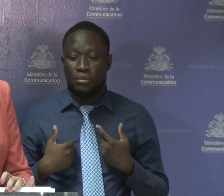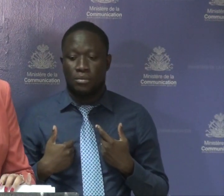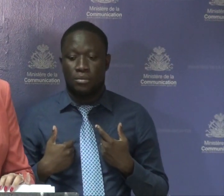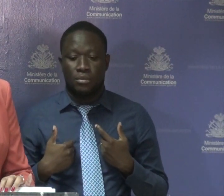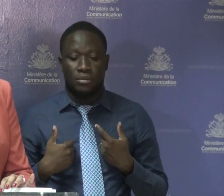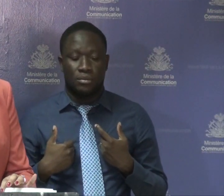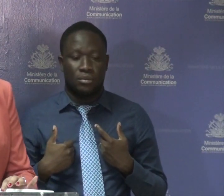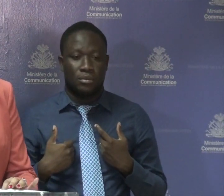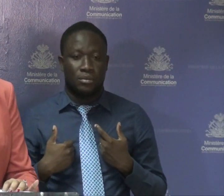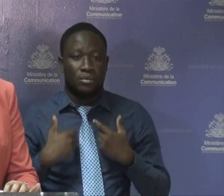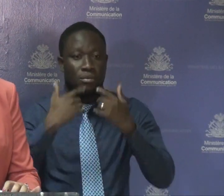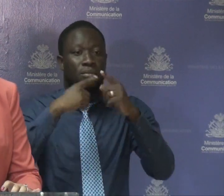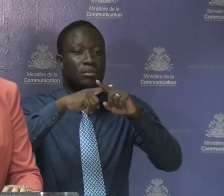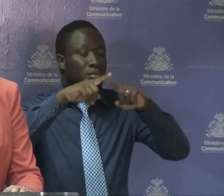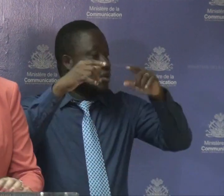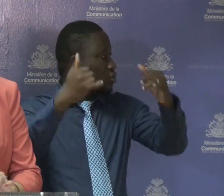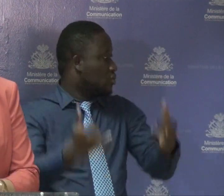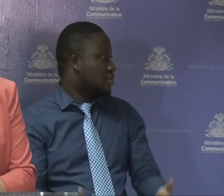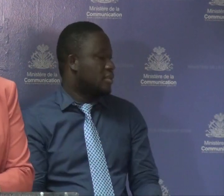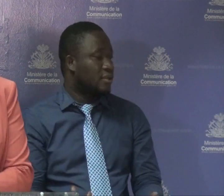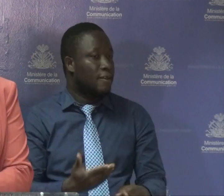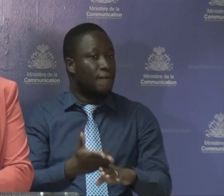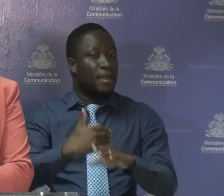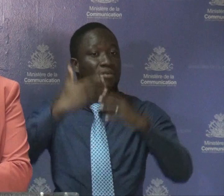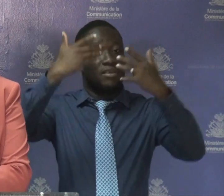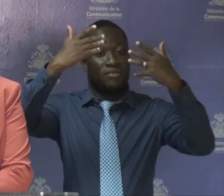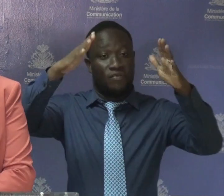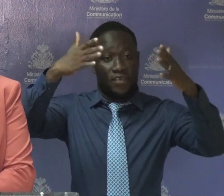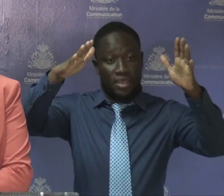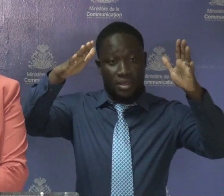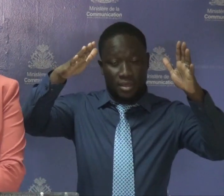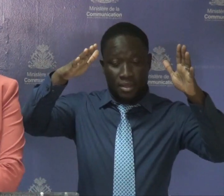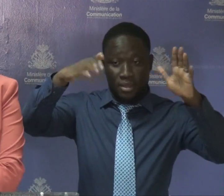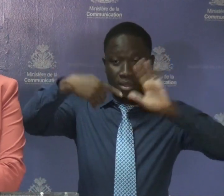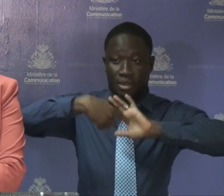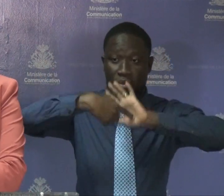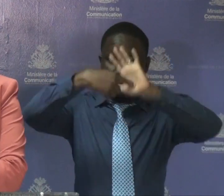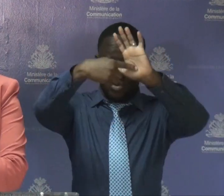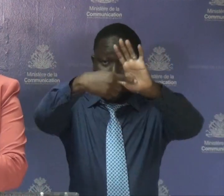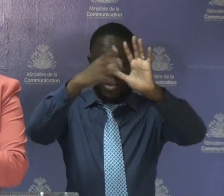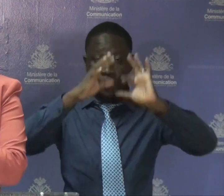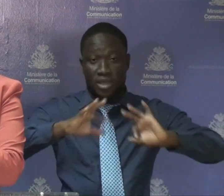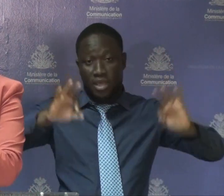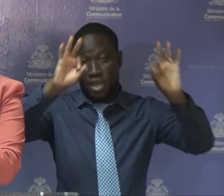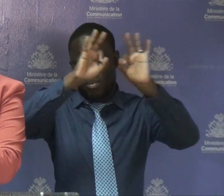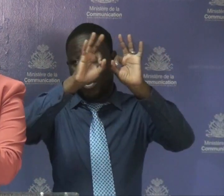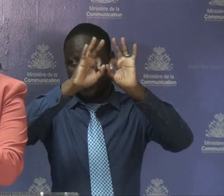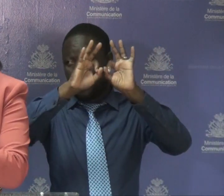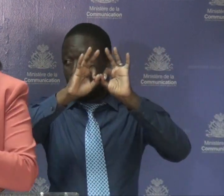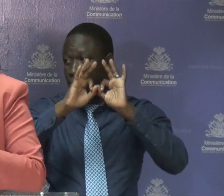les questions, mais je dis, et avant que je finisse, je vais vous montrer un bagage qui est très important.